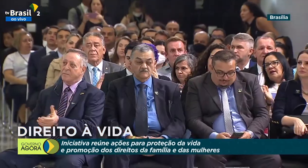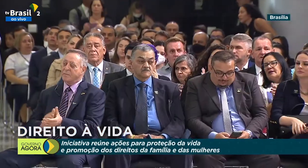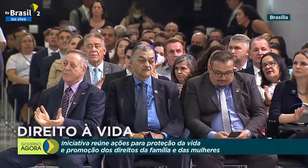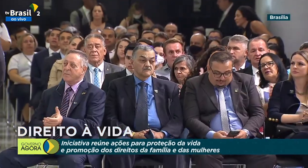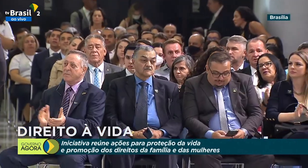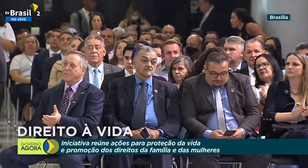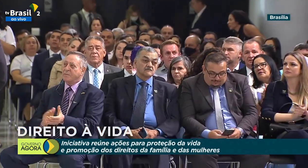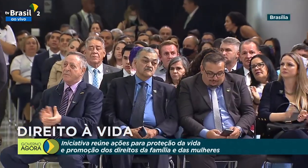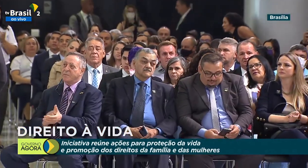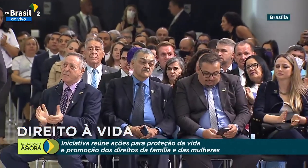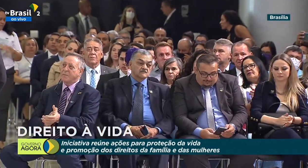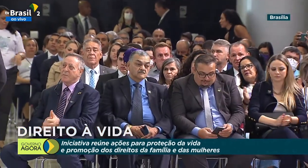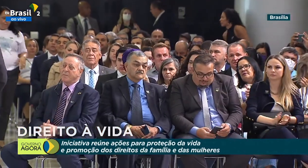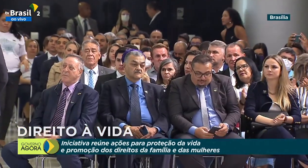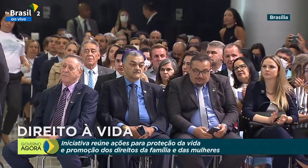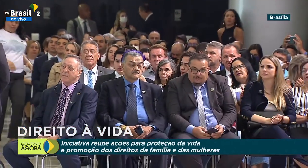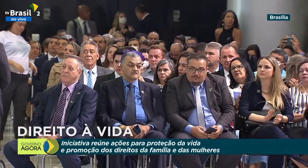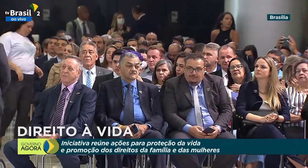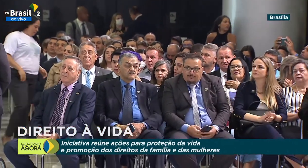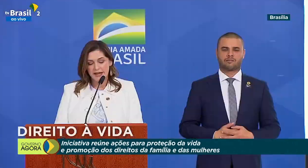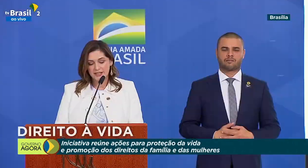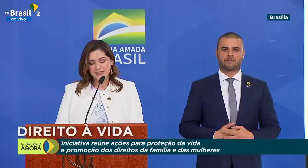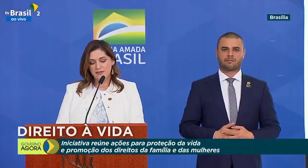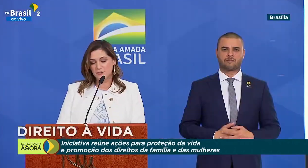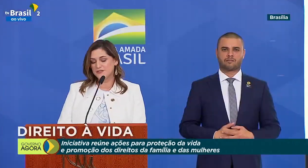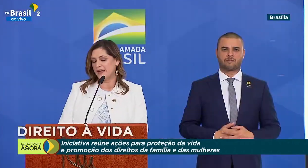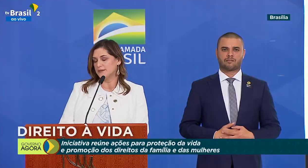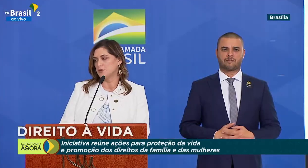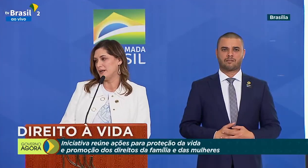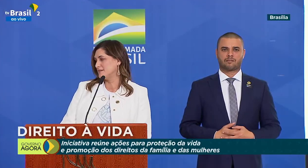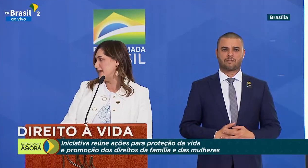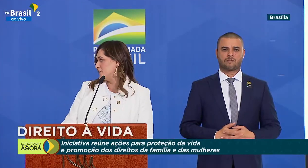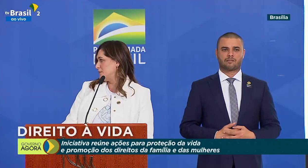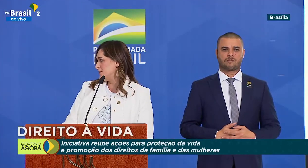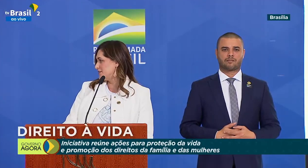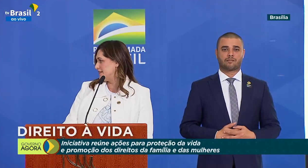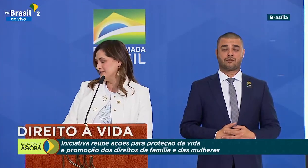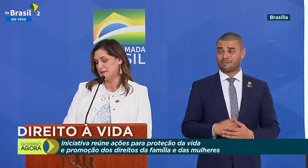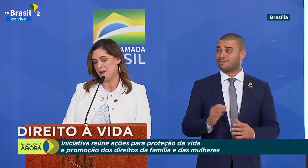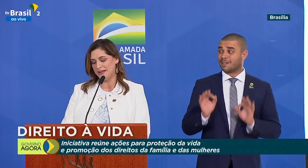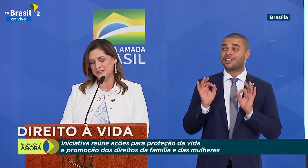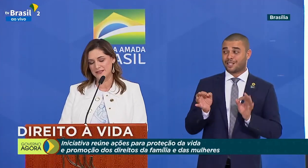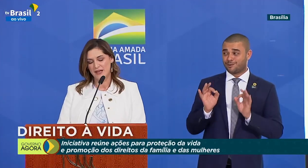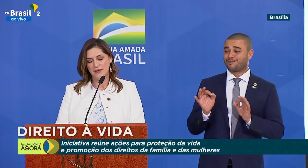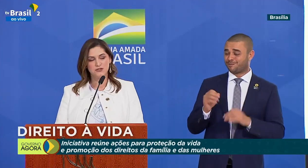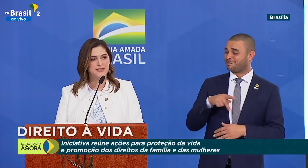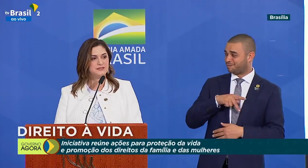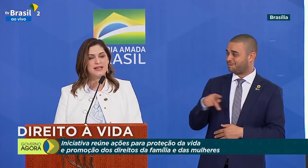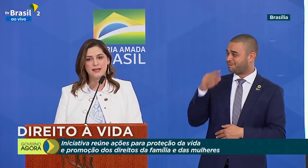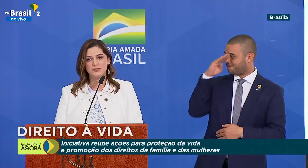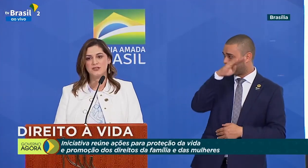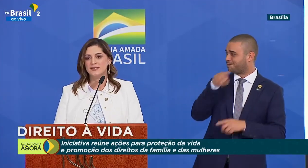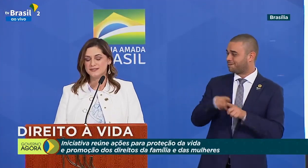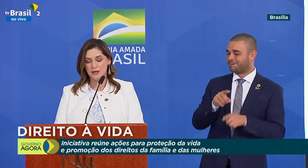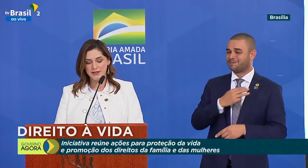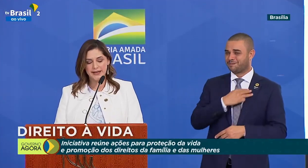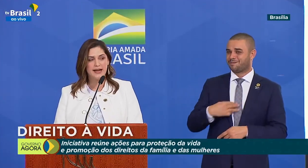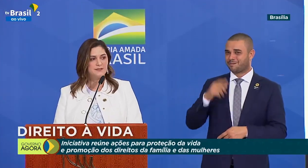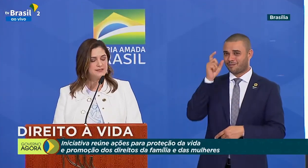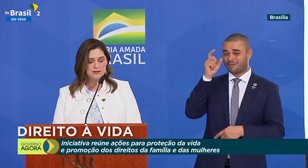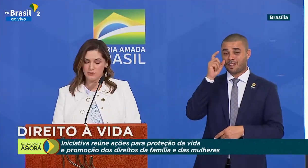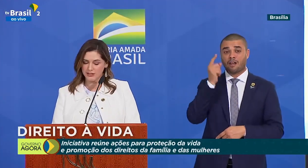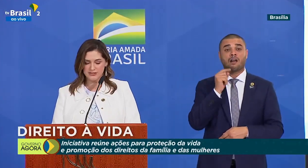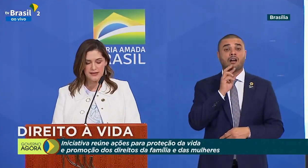E aí E aí eu estava no certo a presidente ministra Damares nos resultados